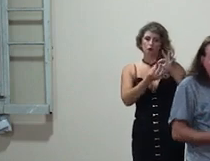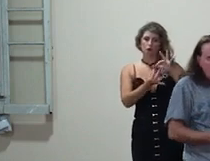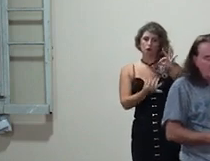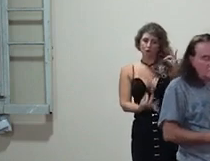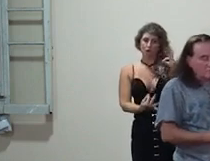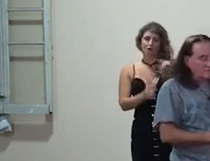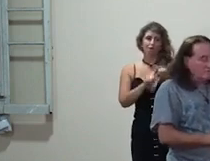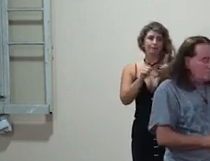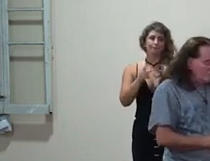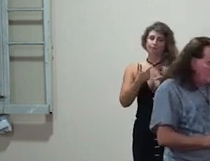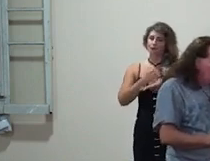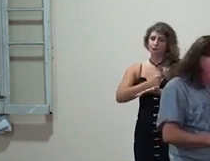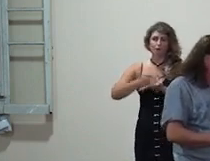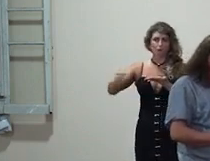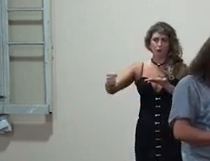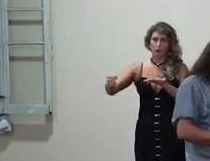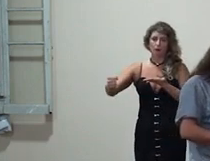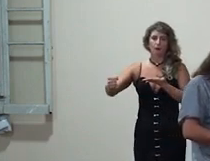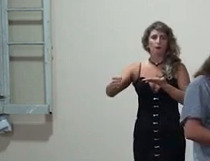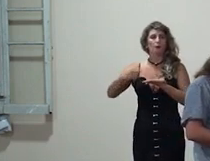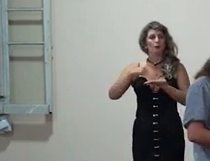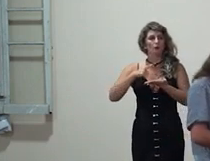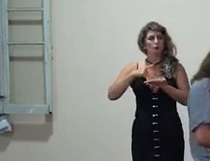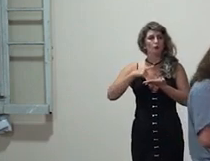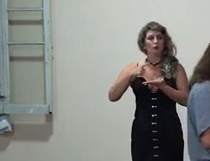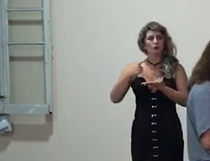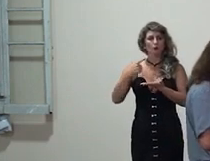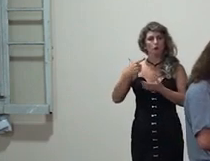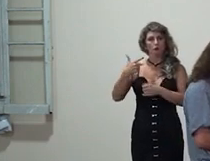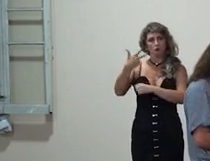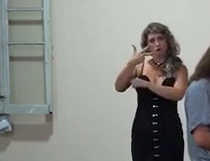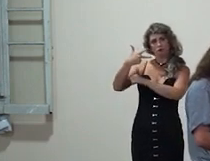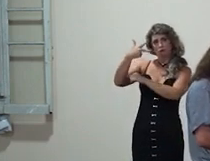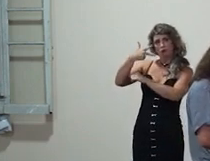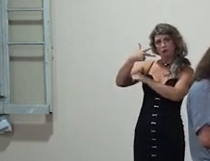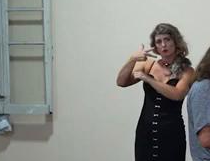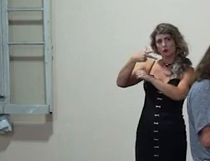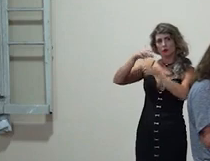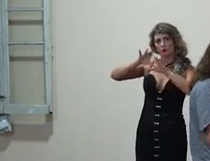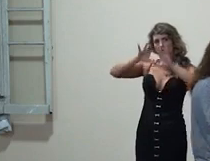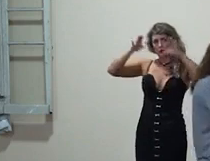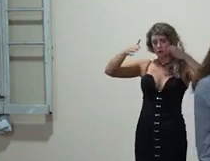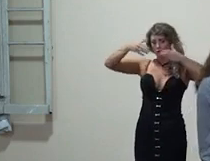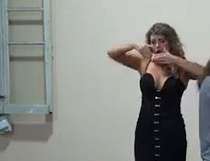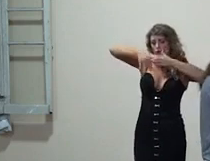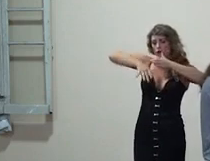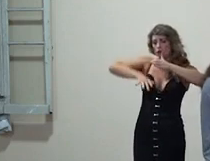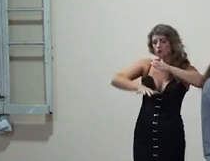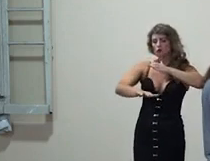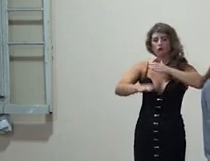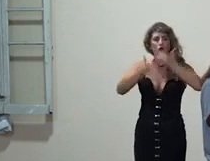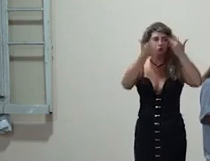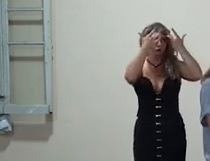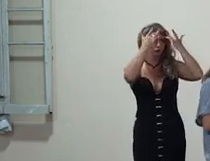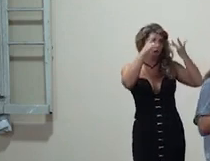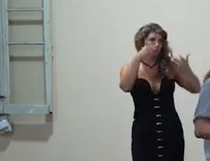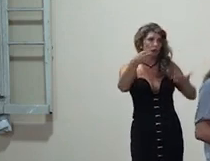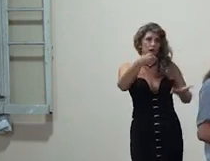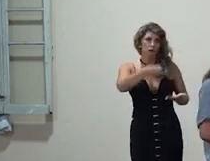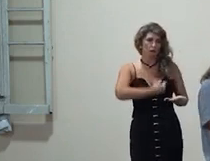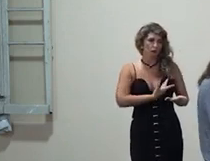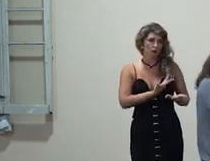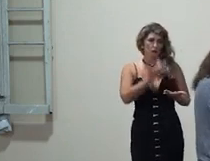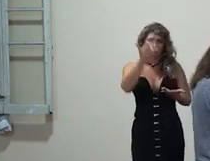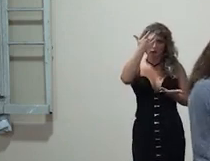Mas, infelizmente, se foi. Eu tenho gravado aqui também, aqui na Fontinha. Eu não sabia que você vinha aqui, eu não sabia de